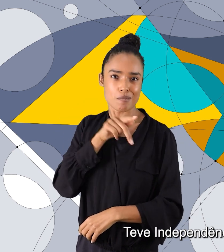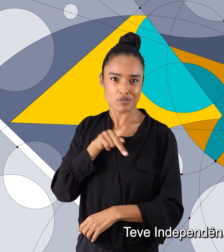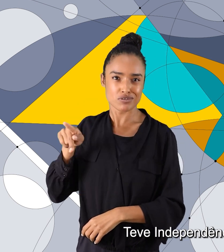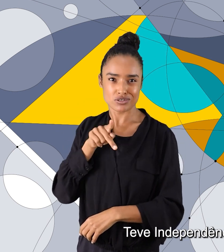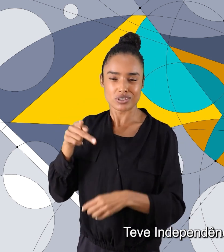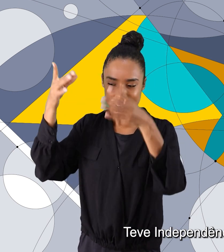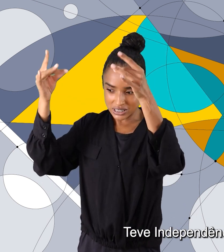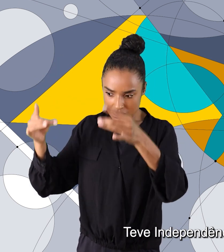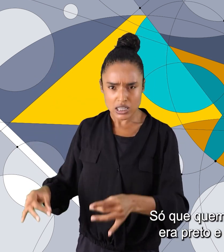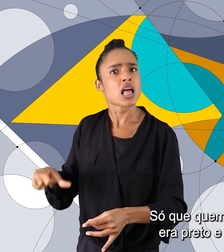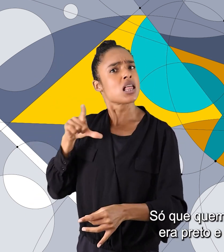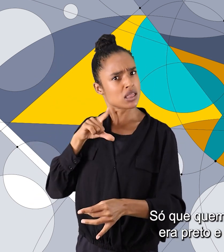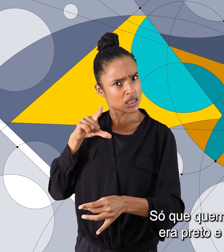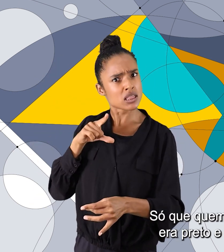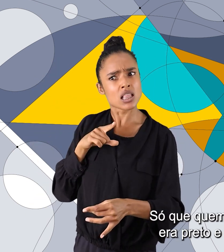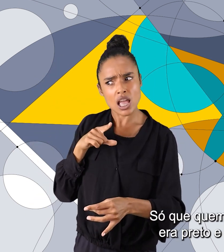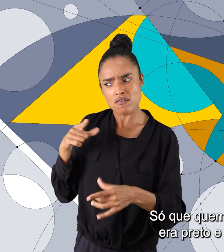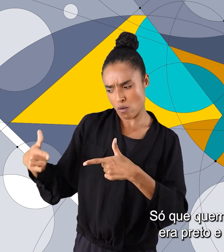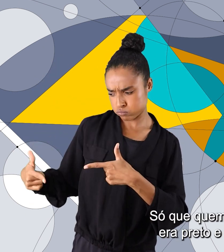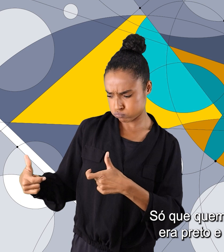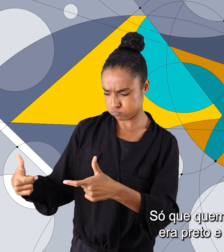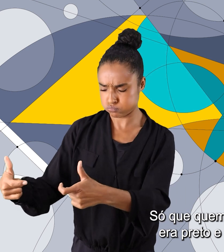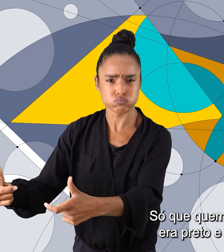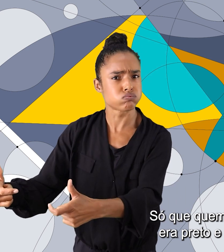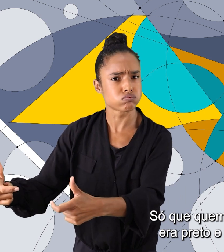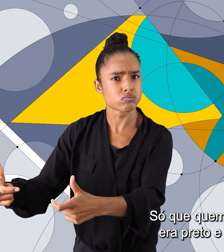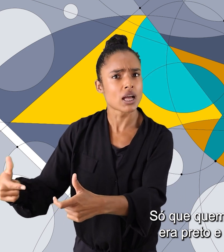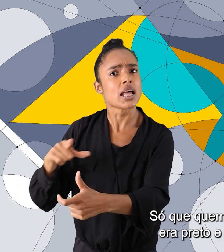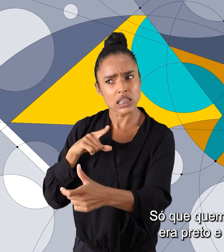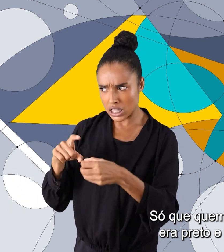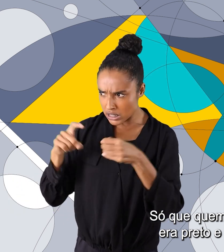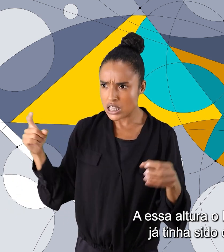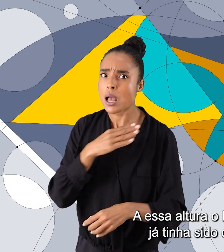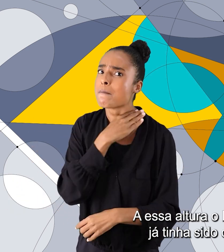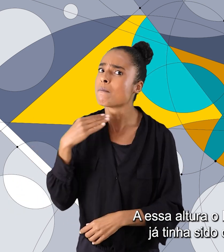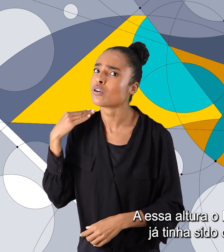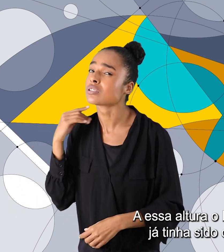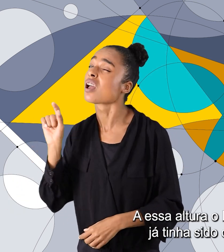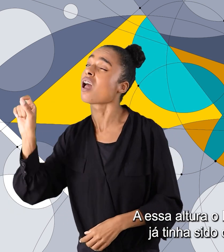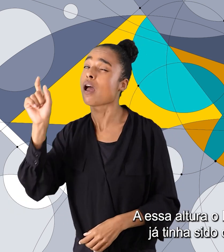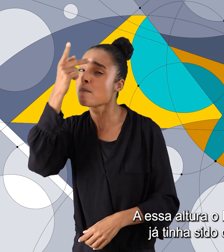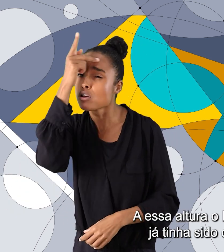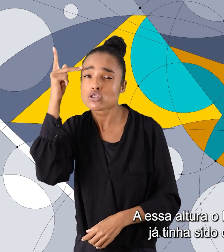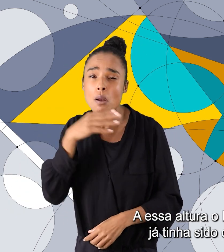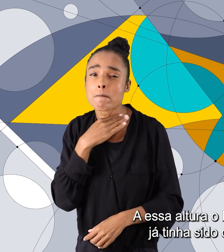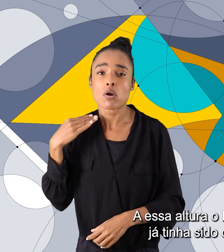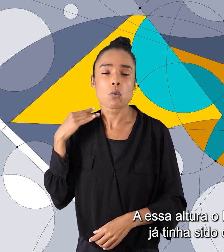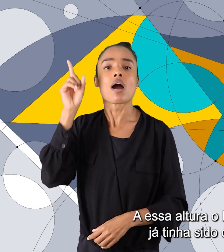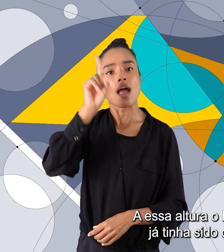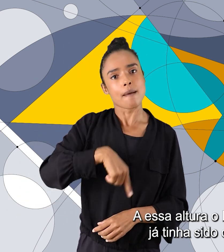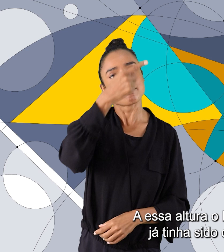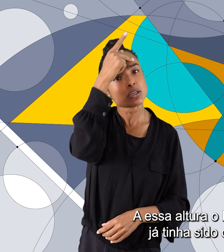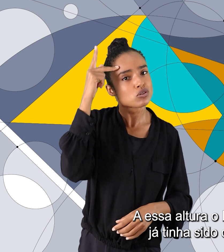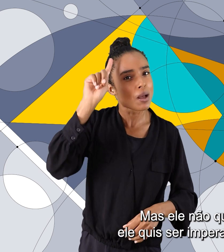Teve independência ou morte. Só que quem morreu era preto e pobre. A essa altura, o Dom Pedro já tinha sido